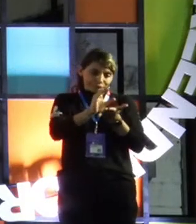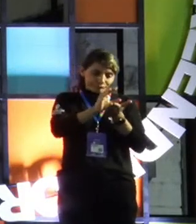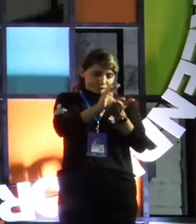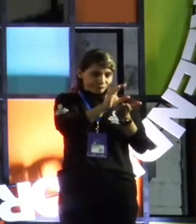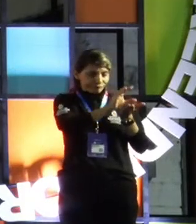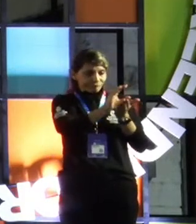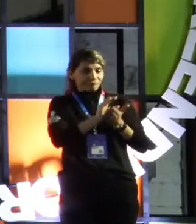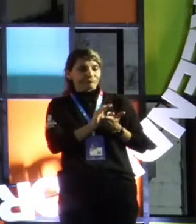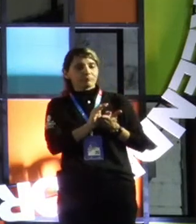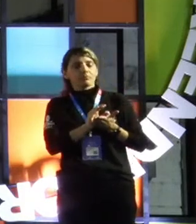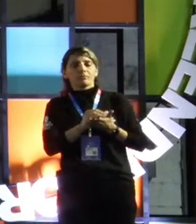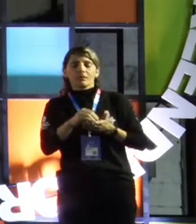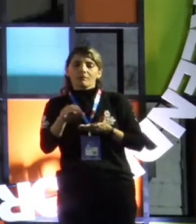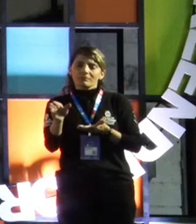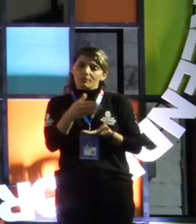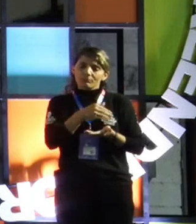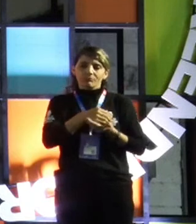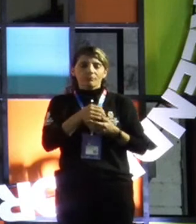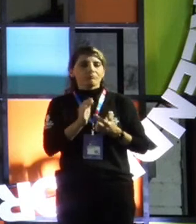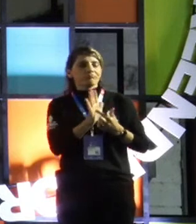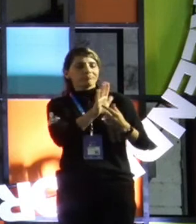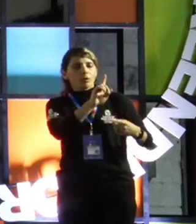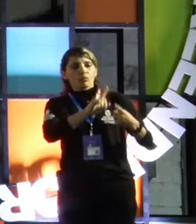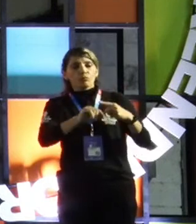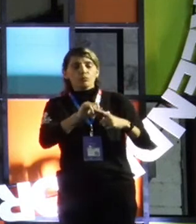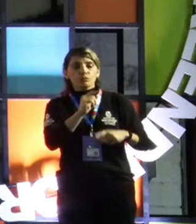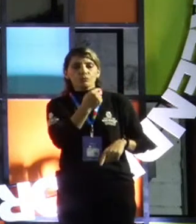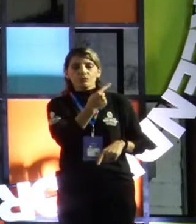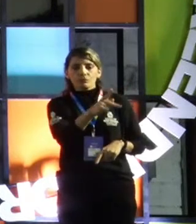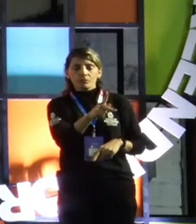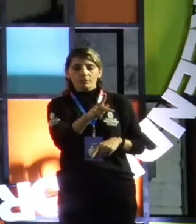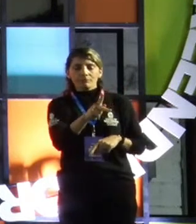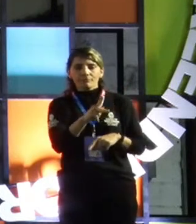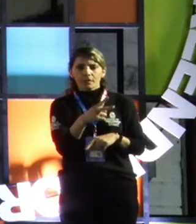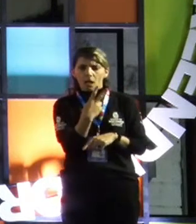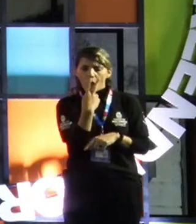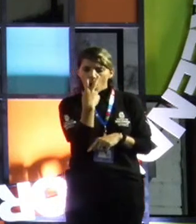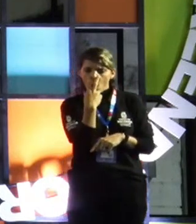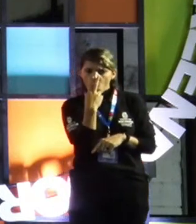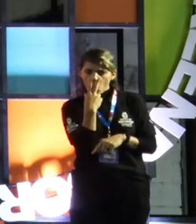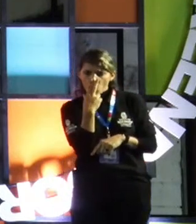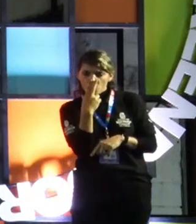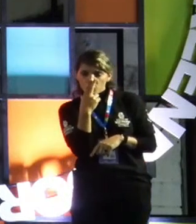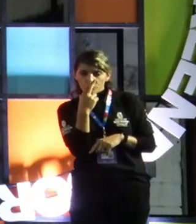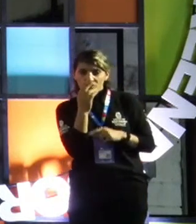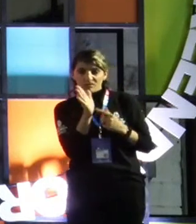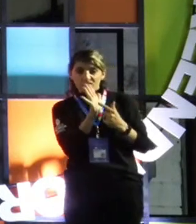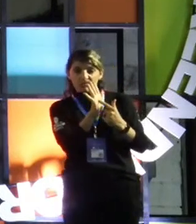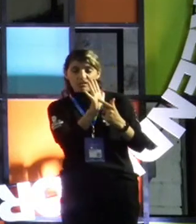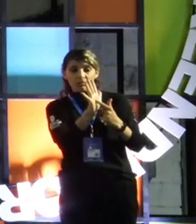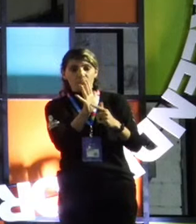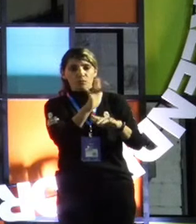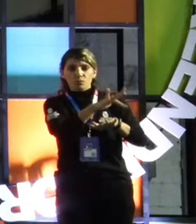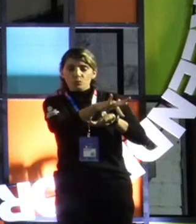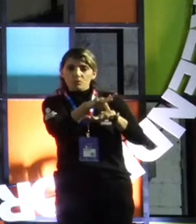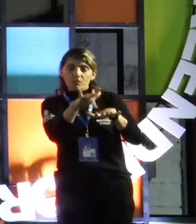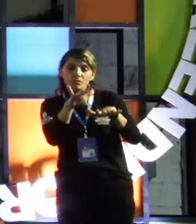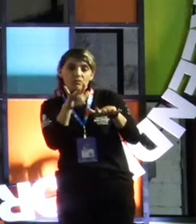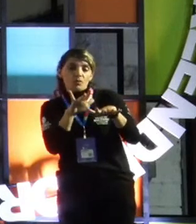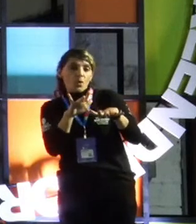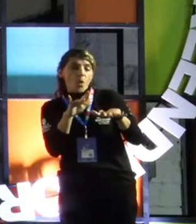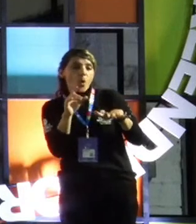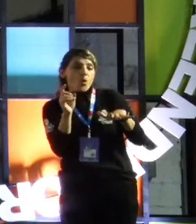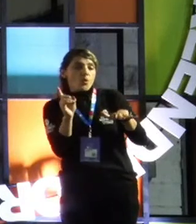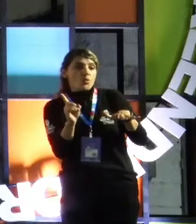loja vai te contratar para falar desse produto. Então não ache que monetizar na internet, através da internet, é só que com visualização